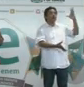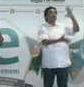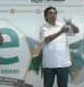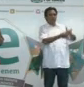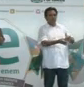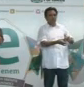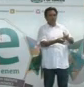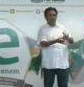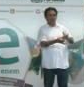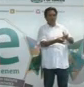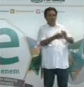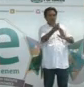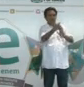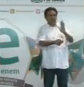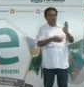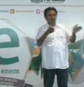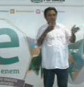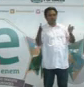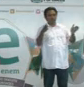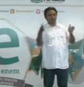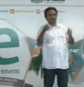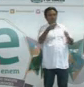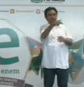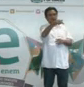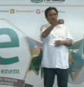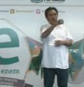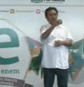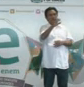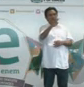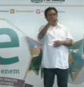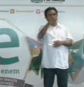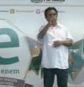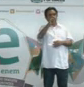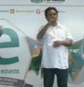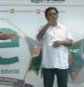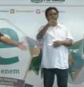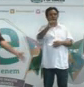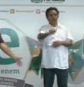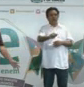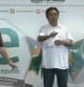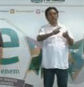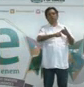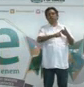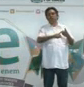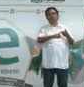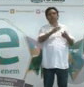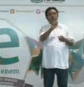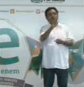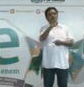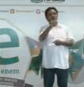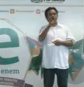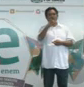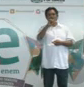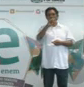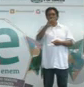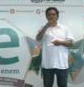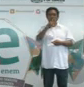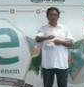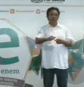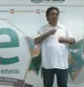argumento. Período seticentista, arcadismo, literatura ligada ao campesinato, a poesia